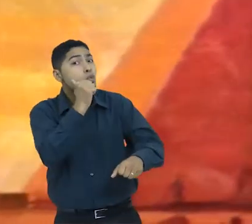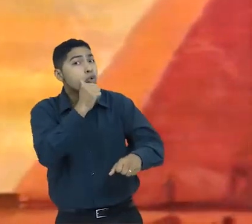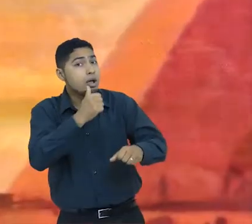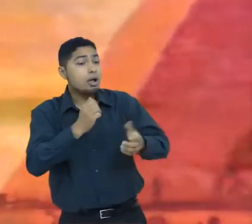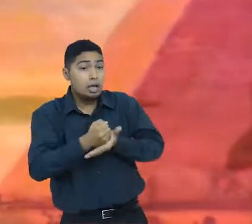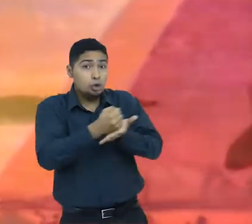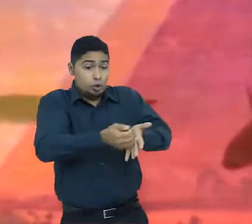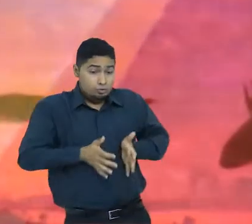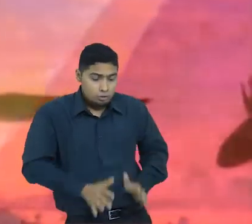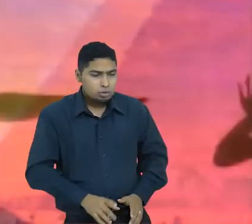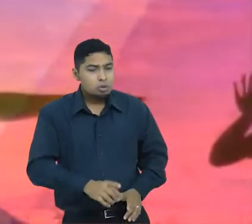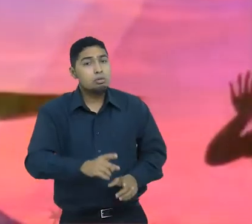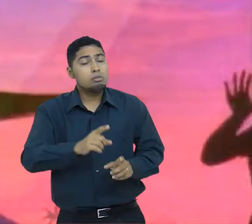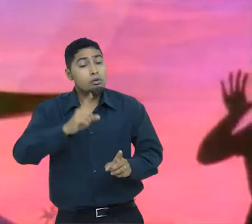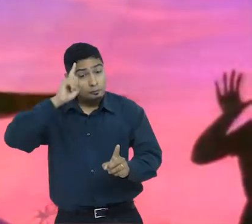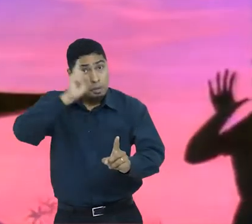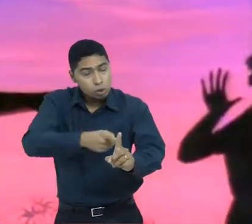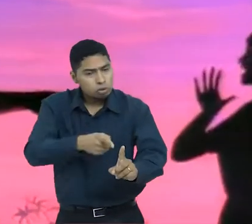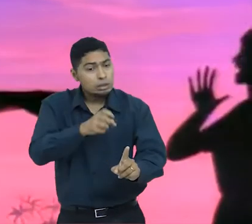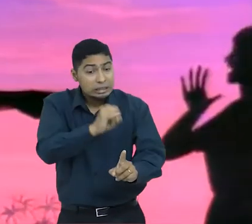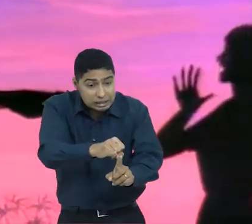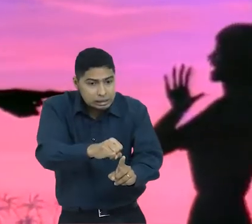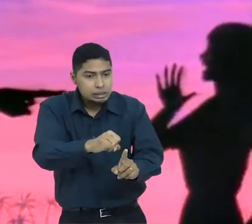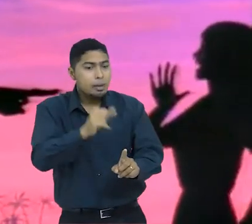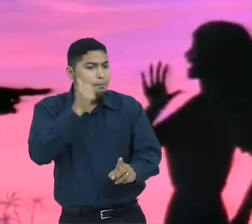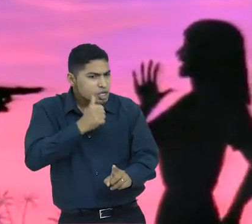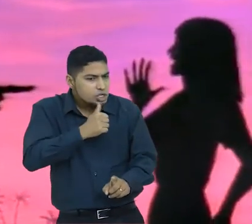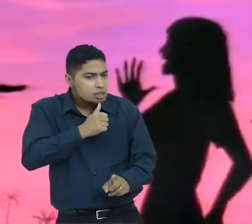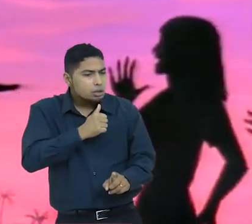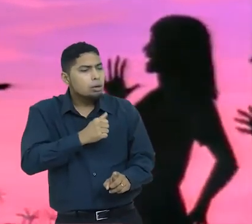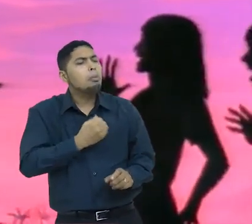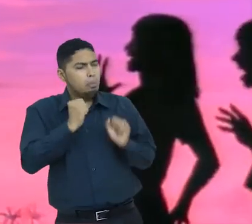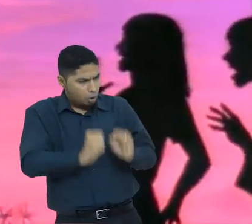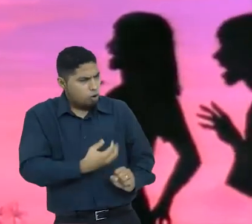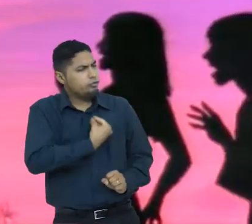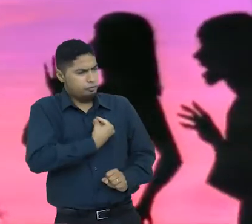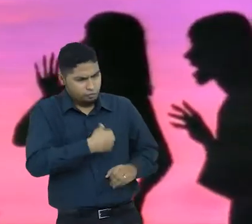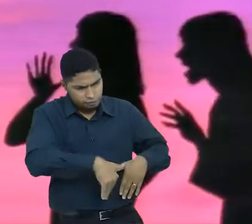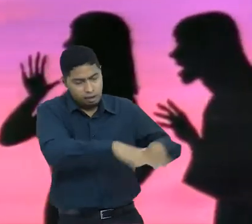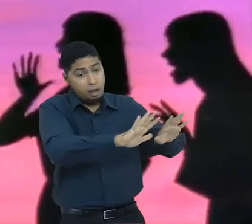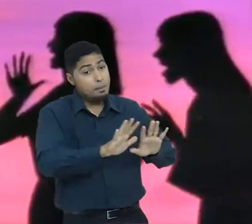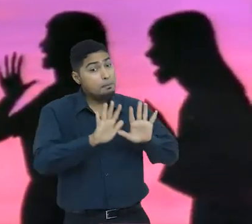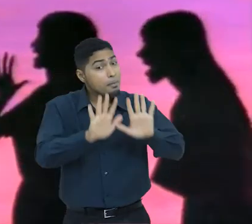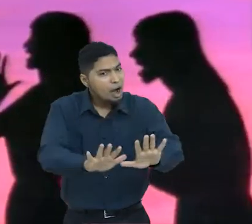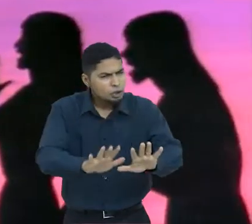dos hebreus e deu-lhes uma ordem: quando as hebreias tiverem meninas, deixem as crianças viverem,